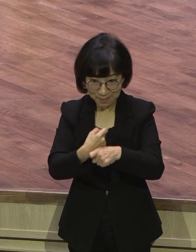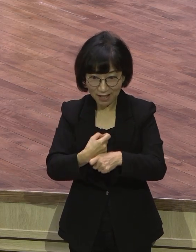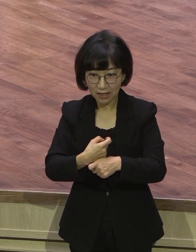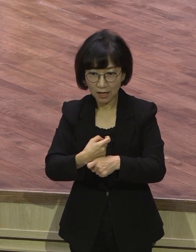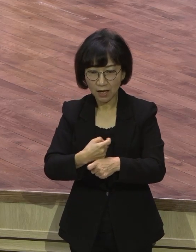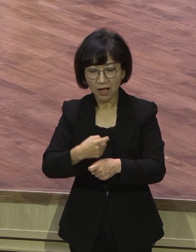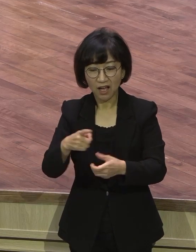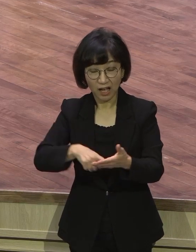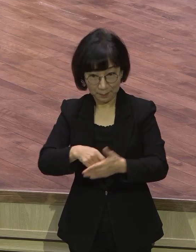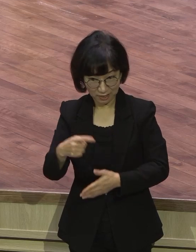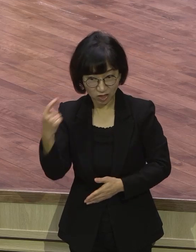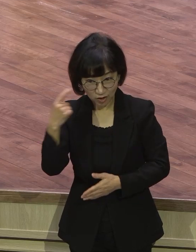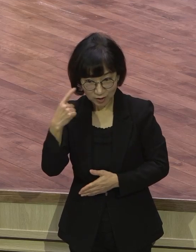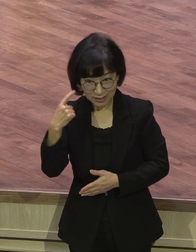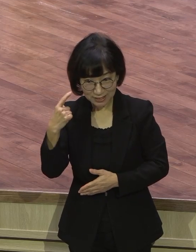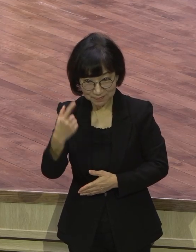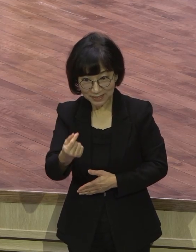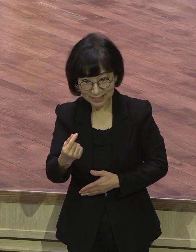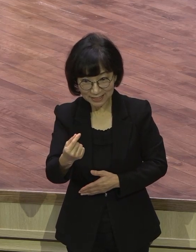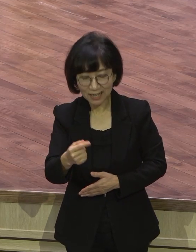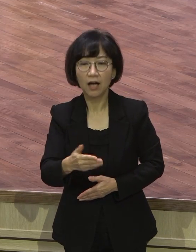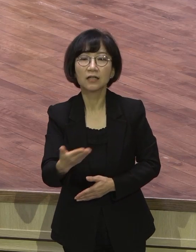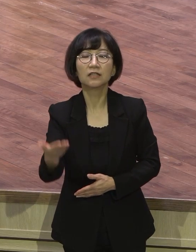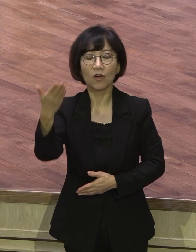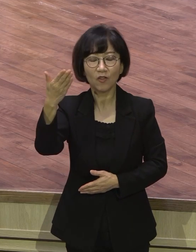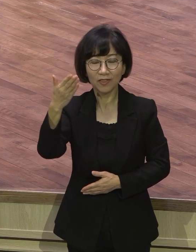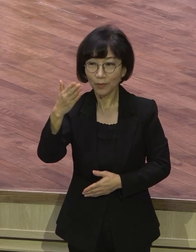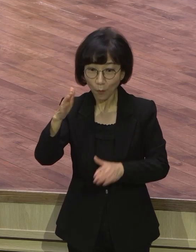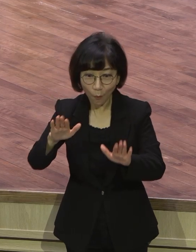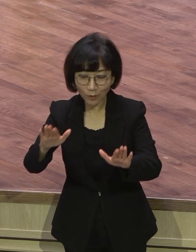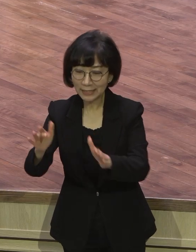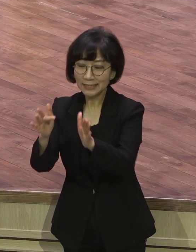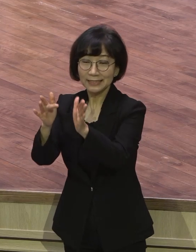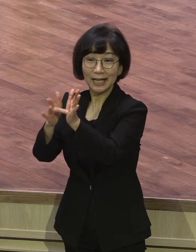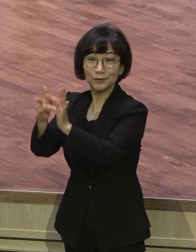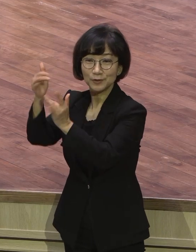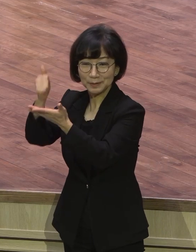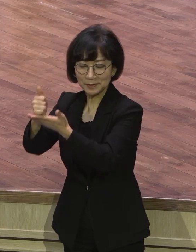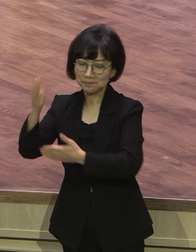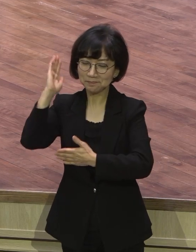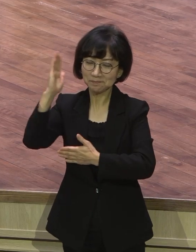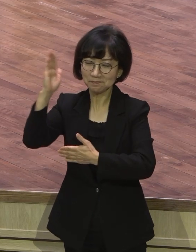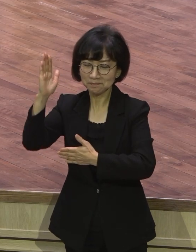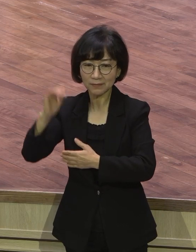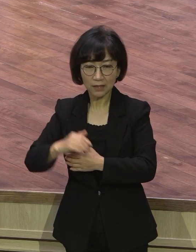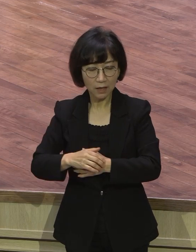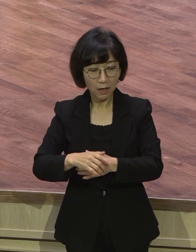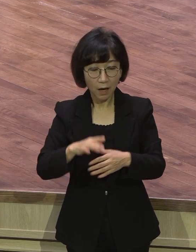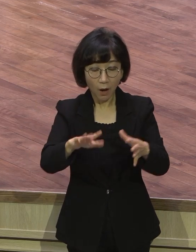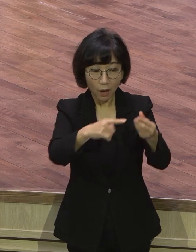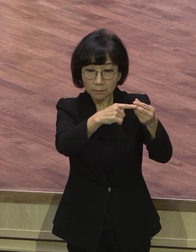것을 너희가 들었으나 예수님께서는 계속해서 바리신들이 붙잡고 있는 율법조항입니다.